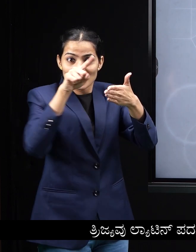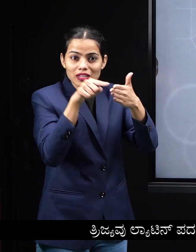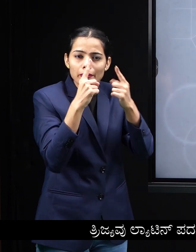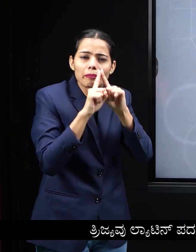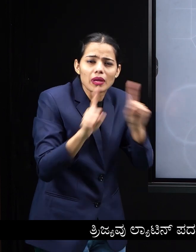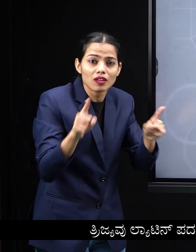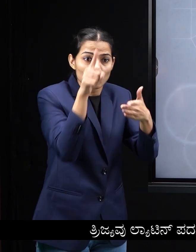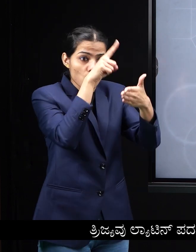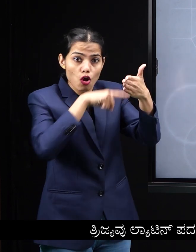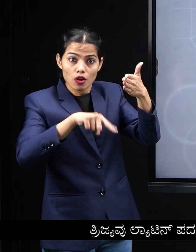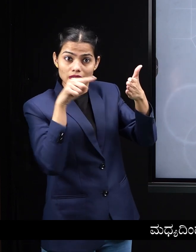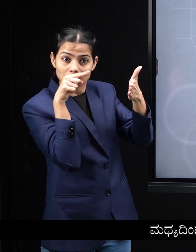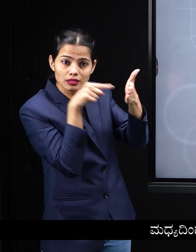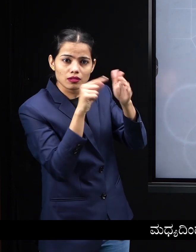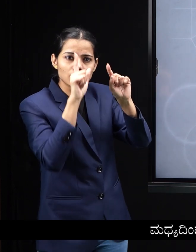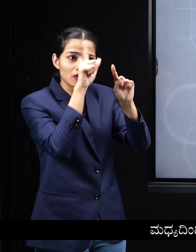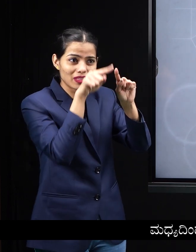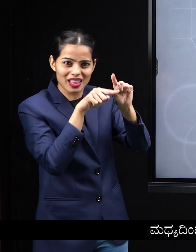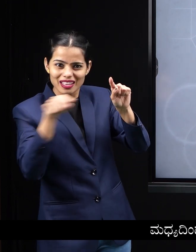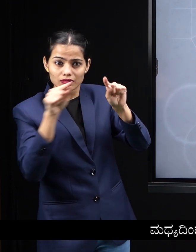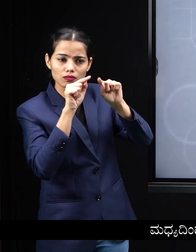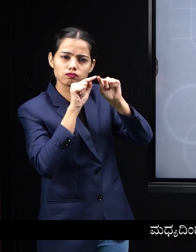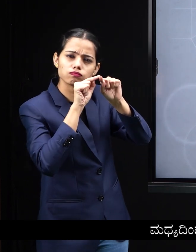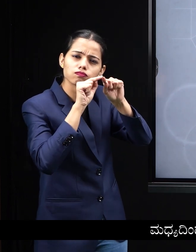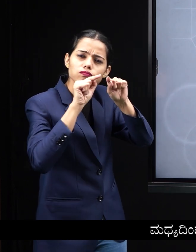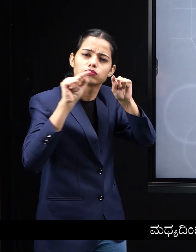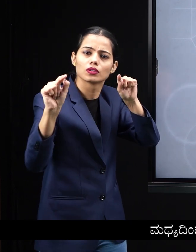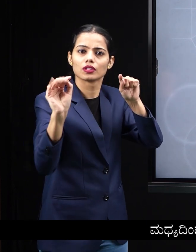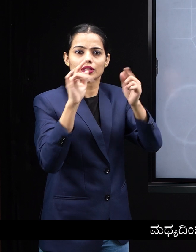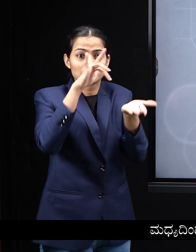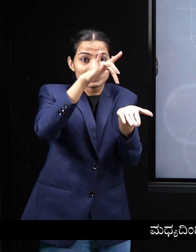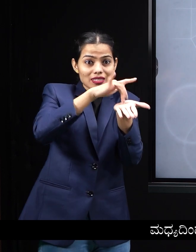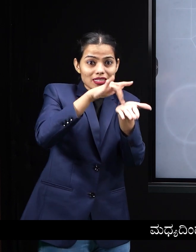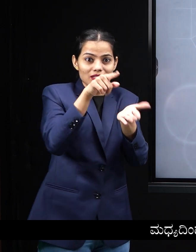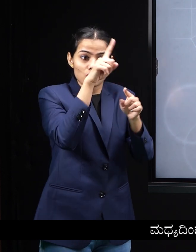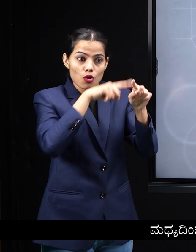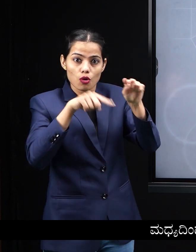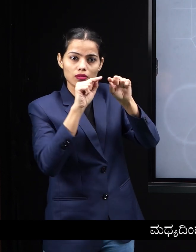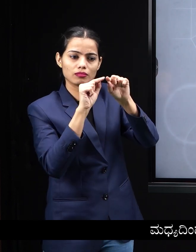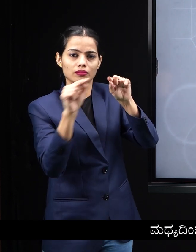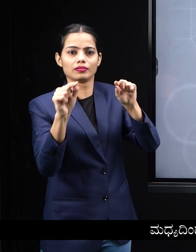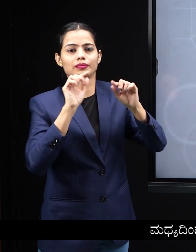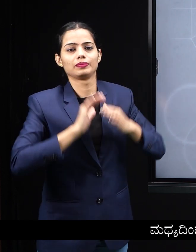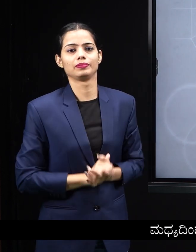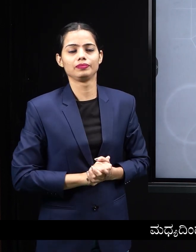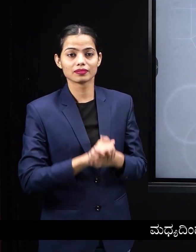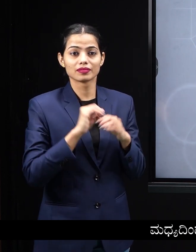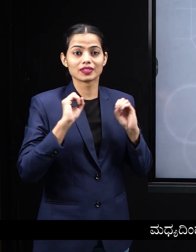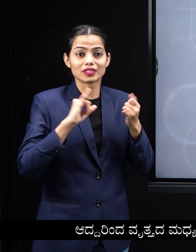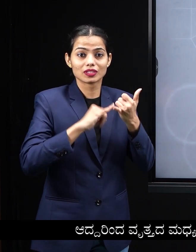ಇದು ವೃತ್ತದ ಮಧ್ಯದಿಂದ ಅದರ ಅಂಚಿನವರೆಗಿನ ರೇಖೆಯ ವಿಭಾಗವಾಗಿದೆ. ಆದ್ದರಿಂದ